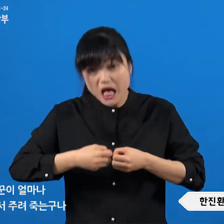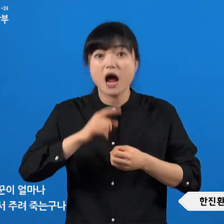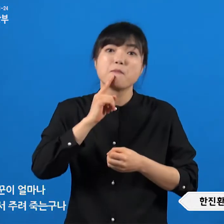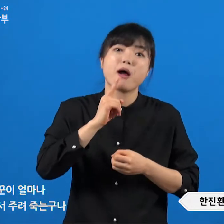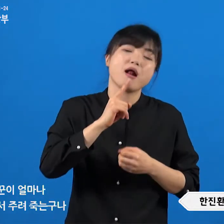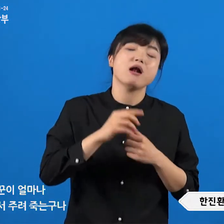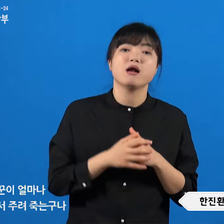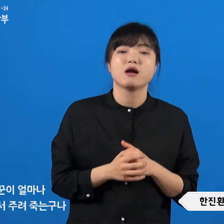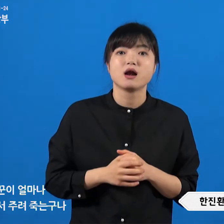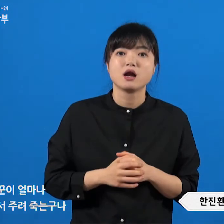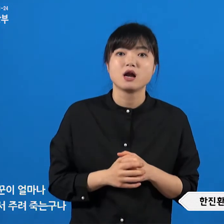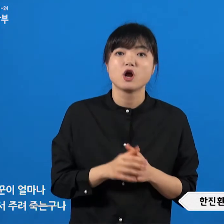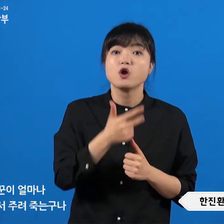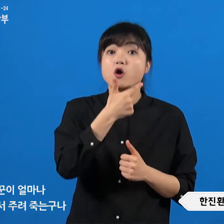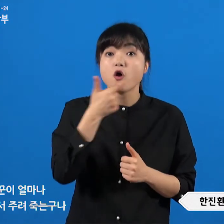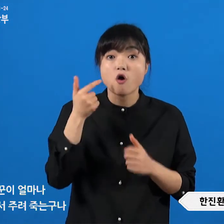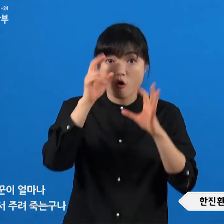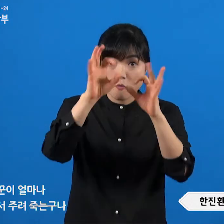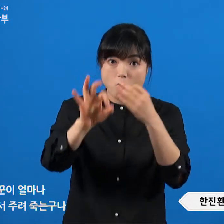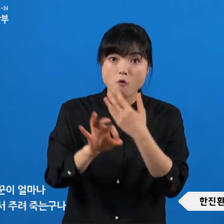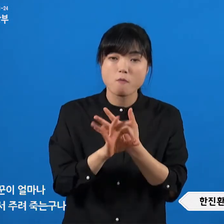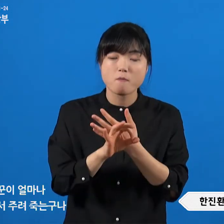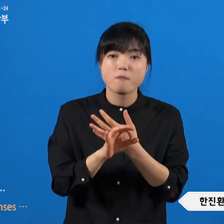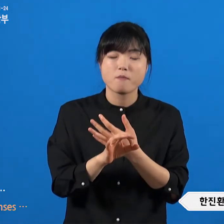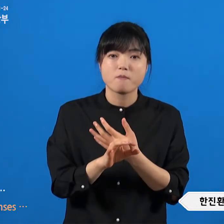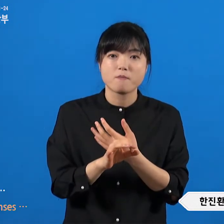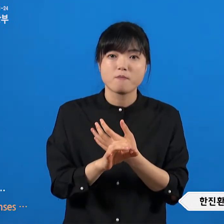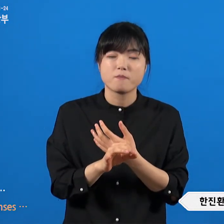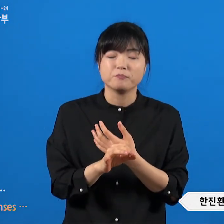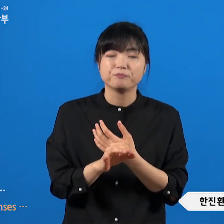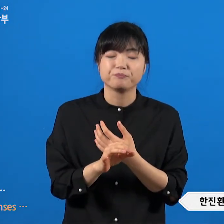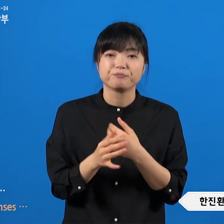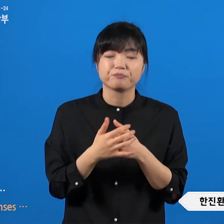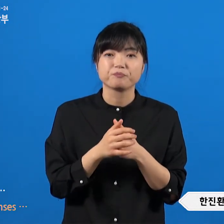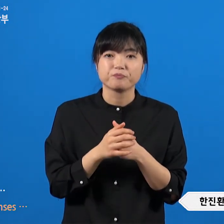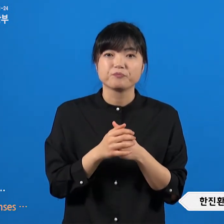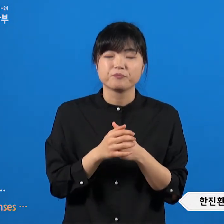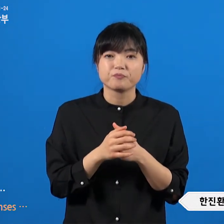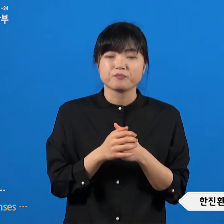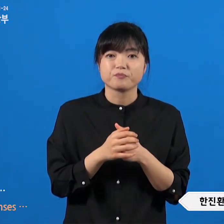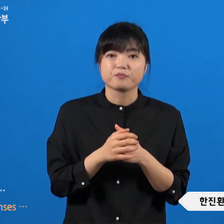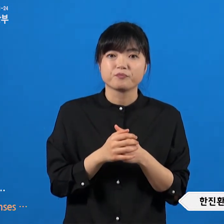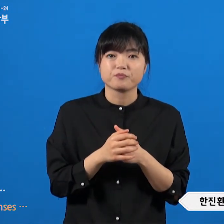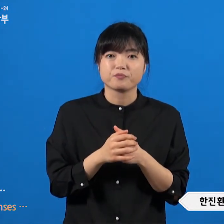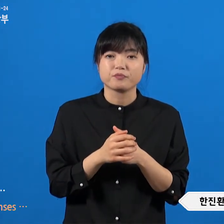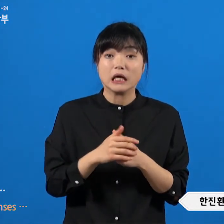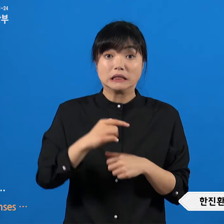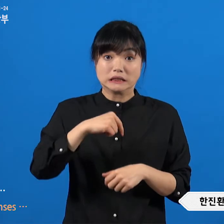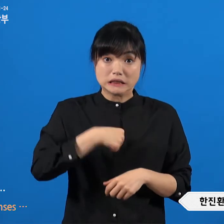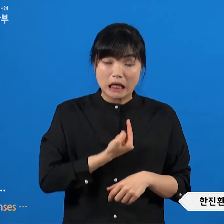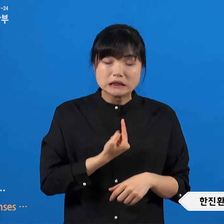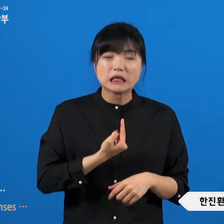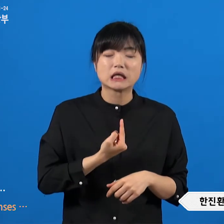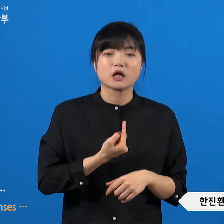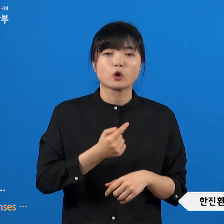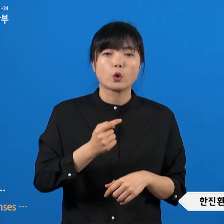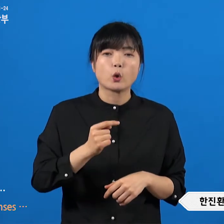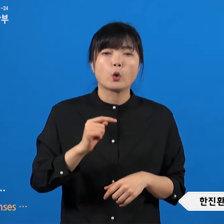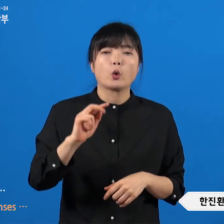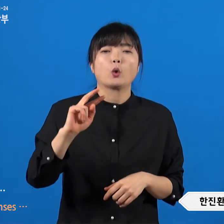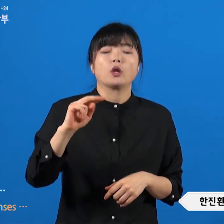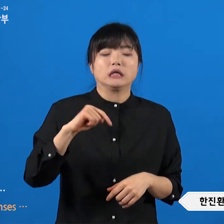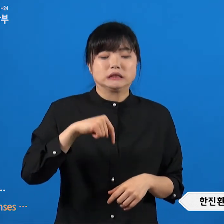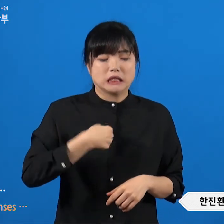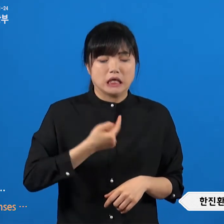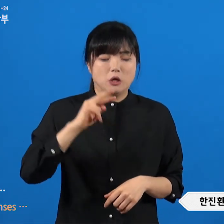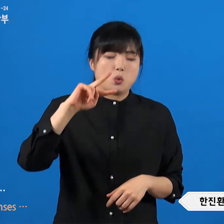이 말은 영어를 보면 came to himself 라고 되어 있습니다. 자기 자신에게로 돌아왔다 하는